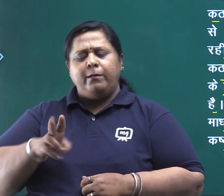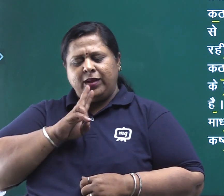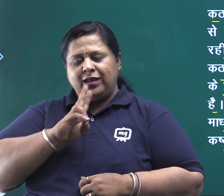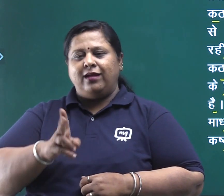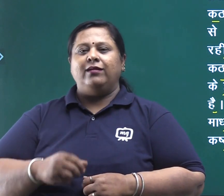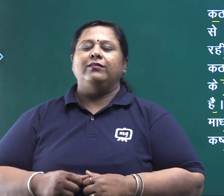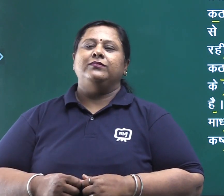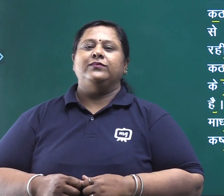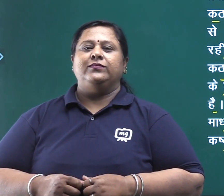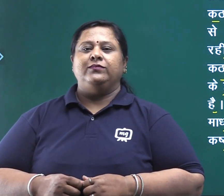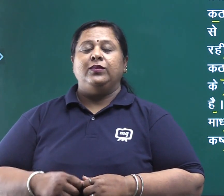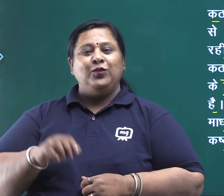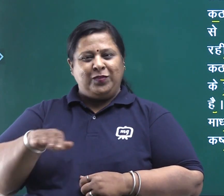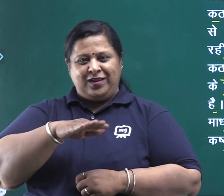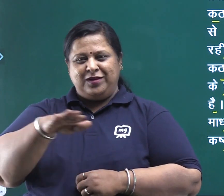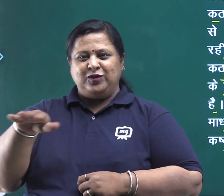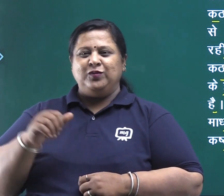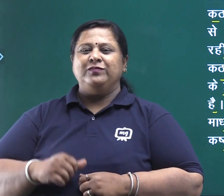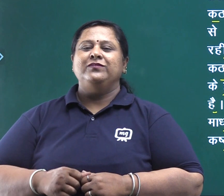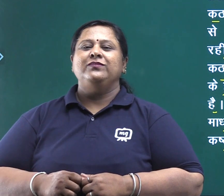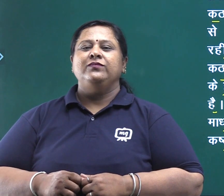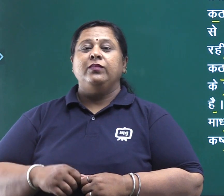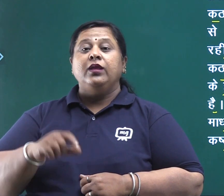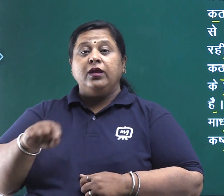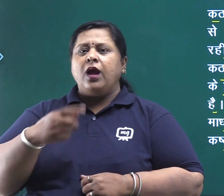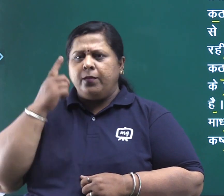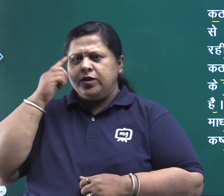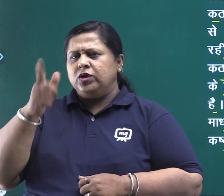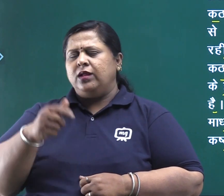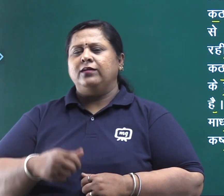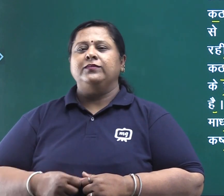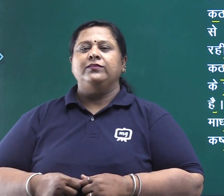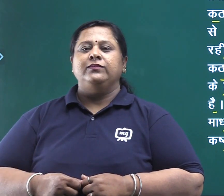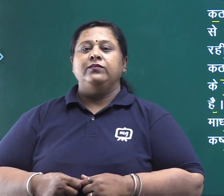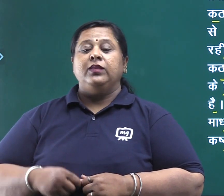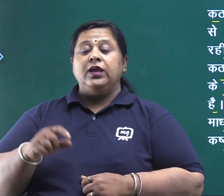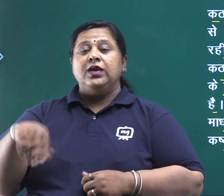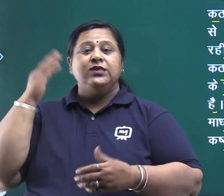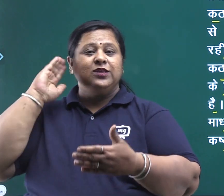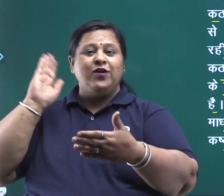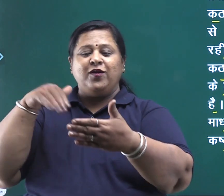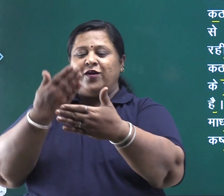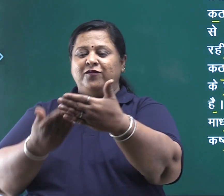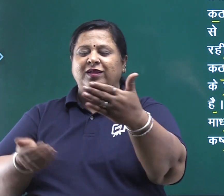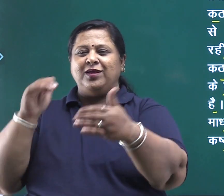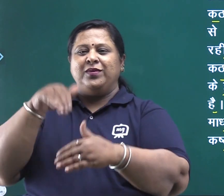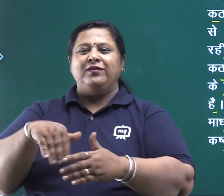बताया है। तो प्यारे बच्चों, यहाँ हमने जाना कि इस कविता में